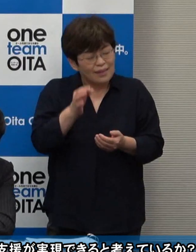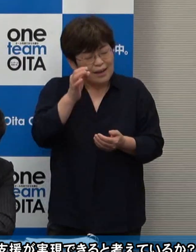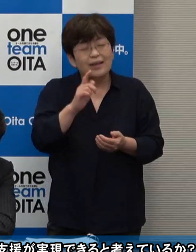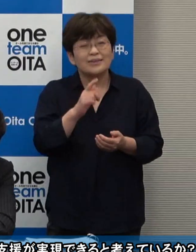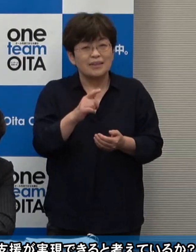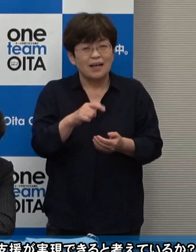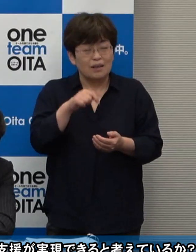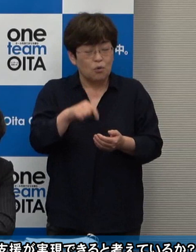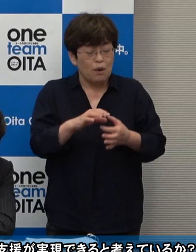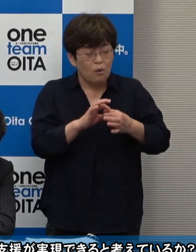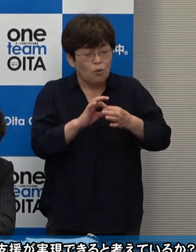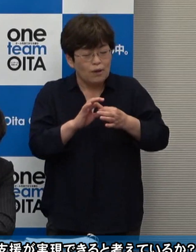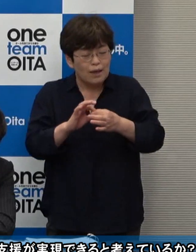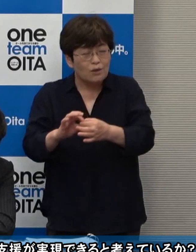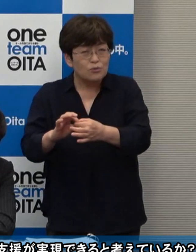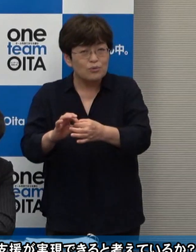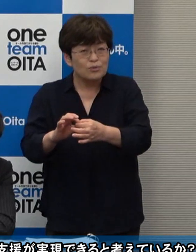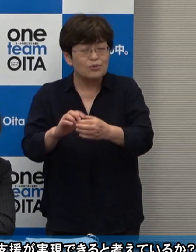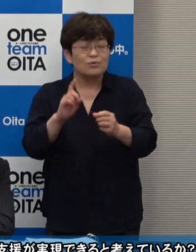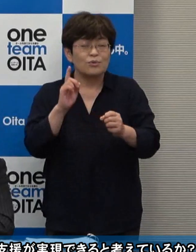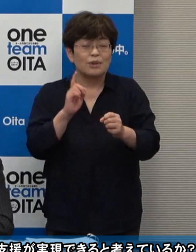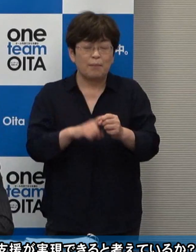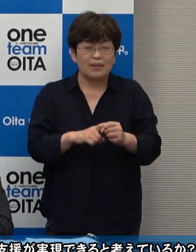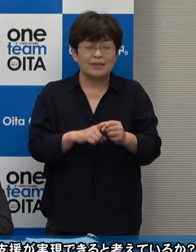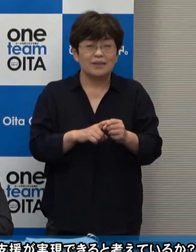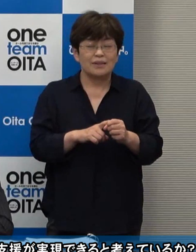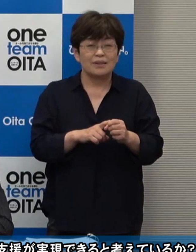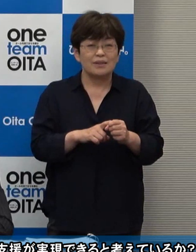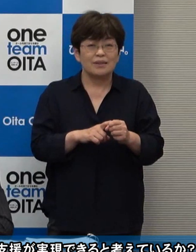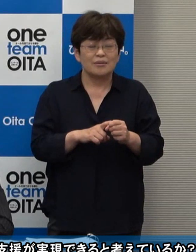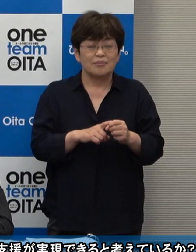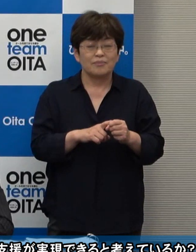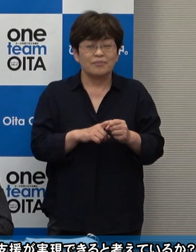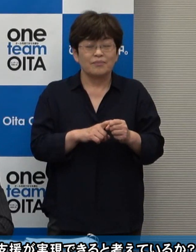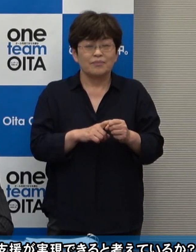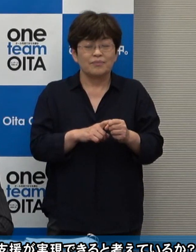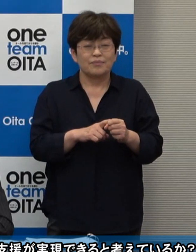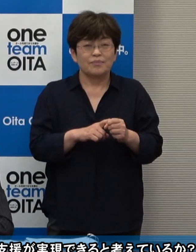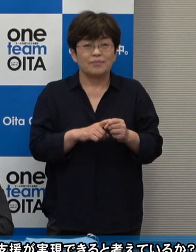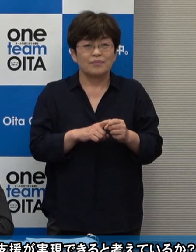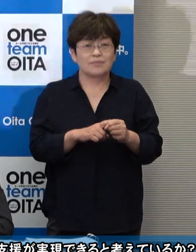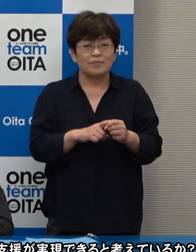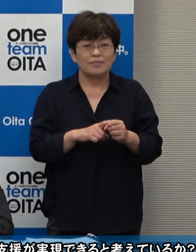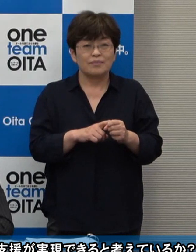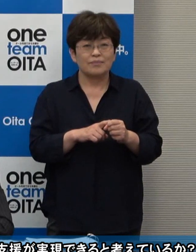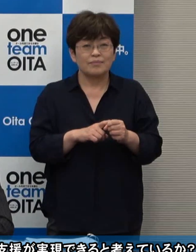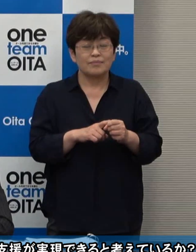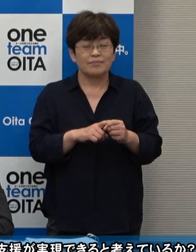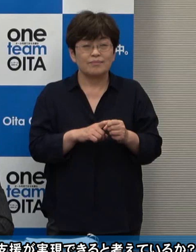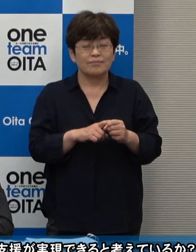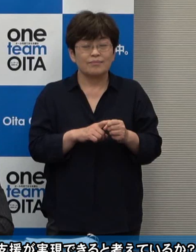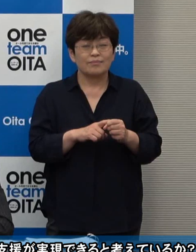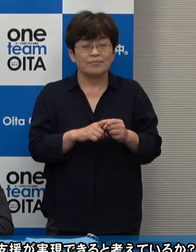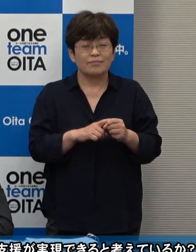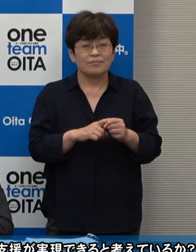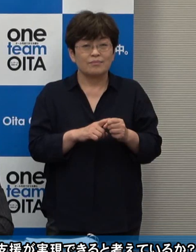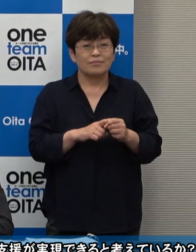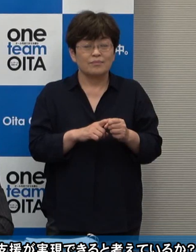はこのことだけでも10億円程度かかりますけど、